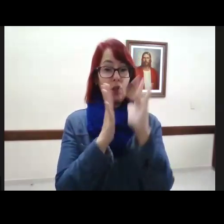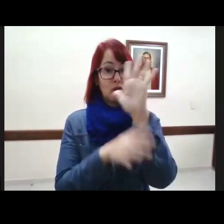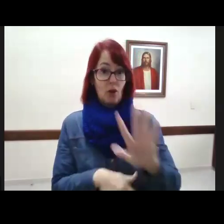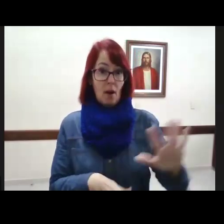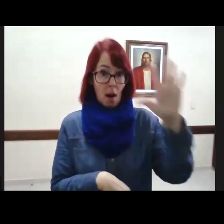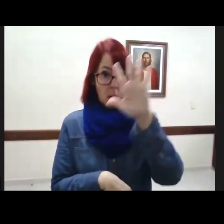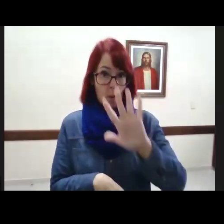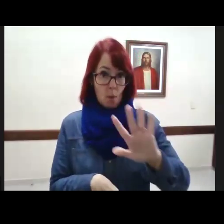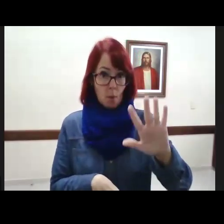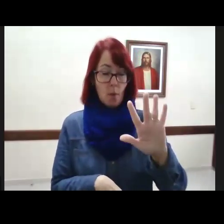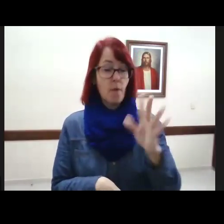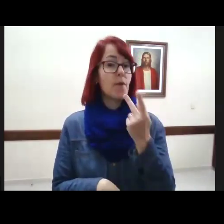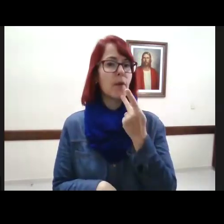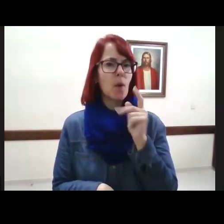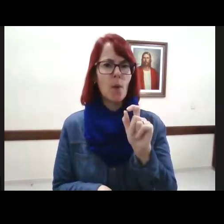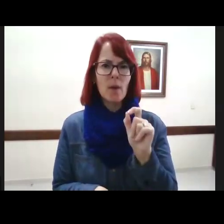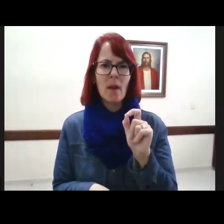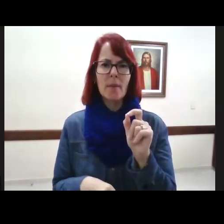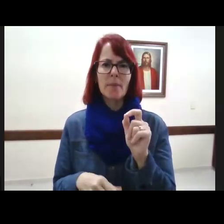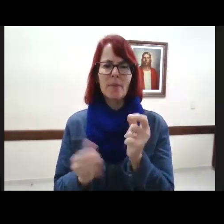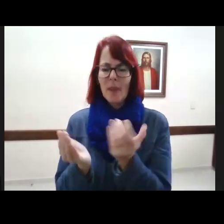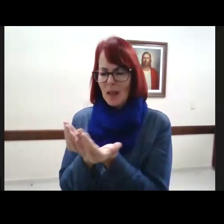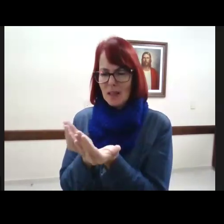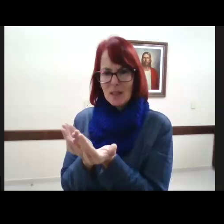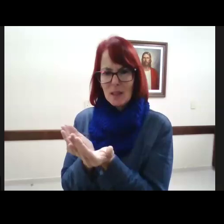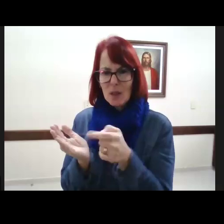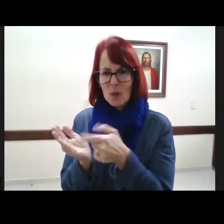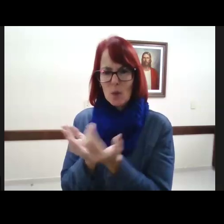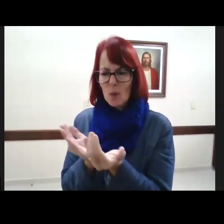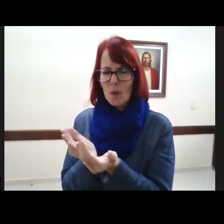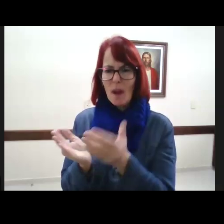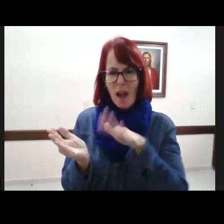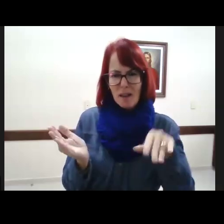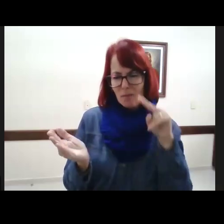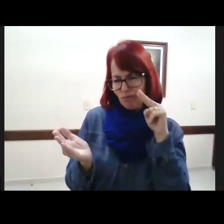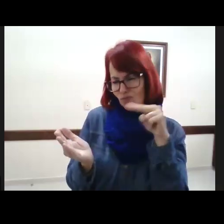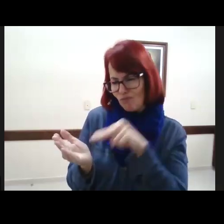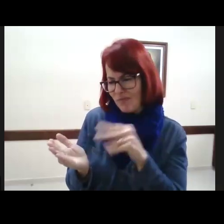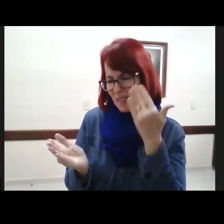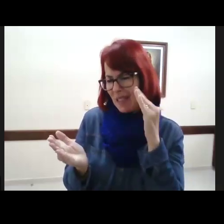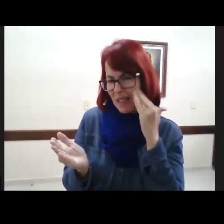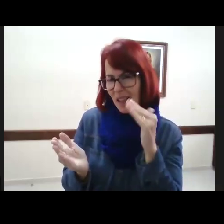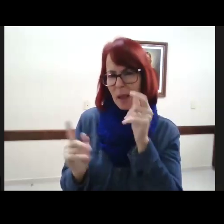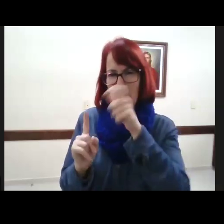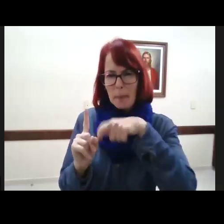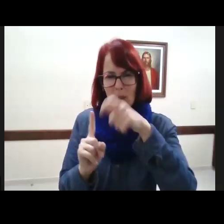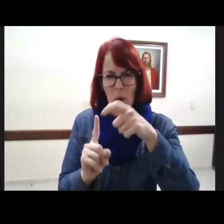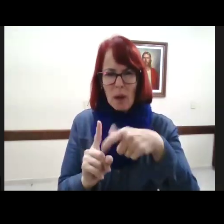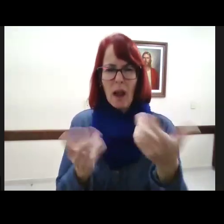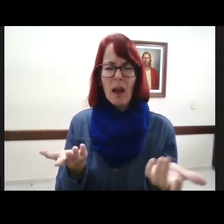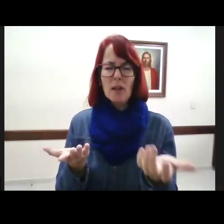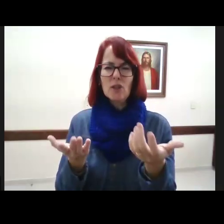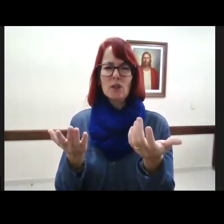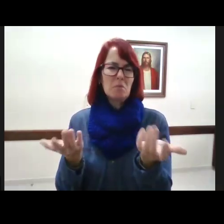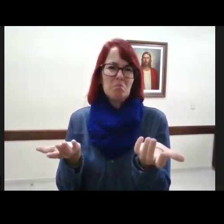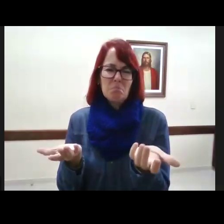sentia que as escrituras eram difíceis das crianças identificarem ali os personagens, ou os profetas,